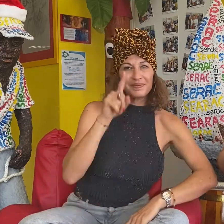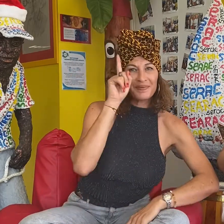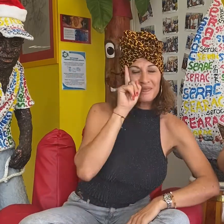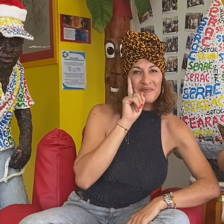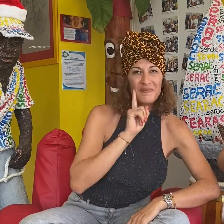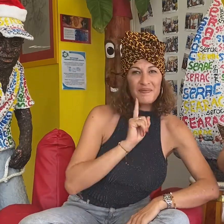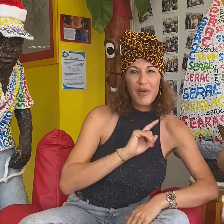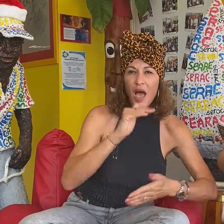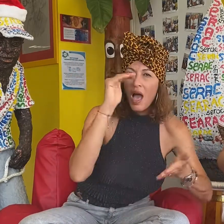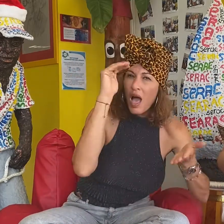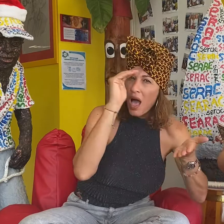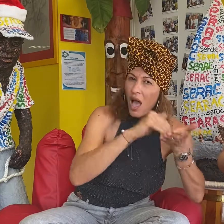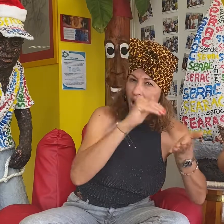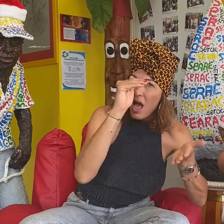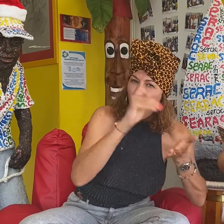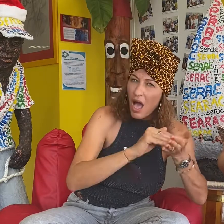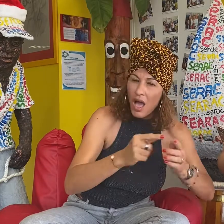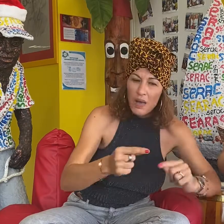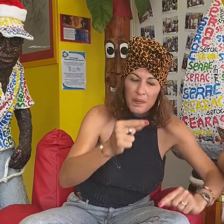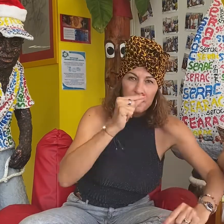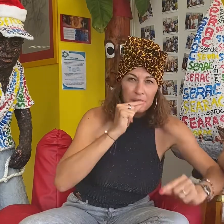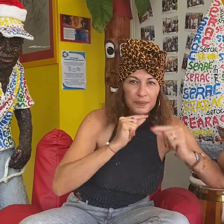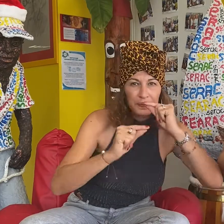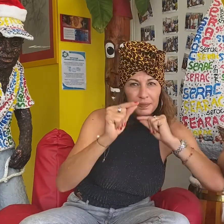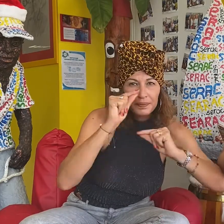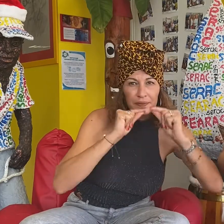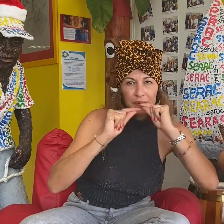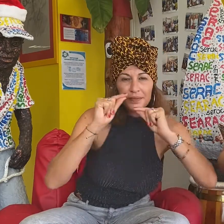Pili veut encore une dinette.